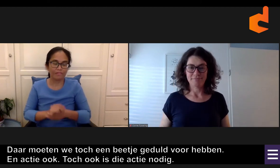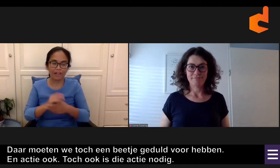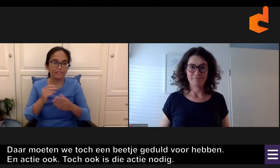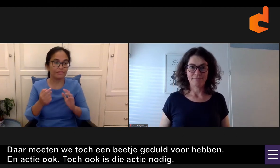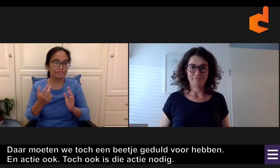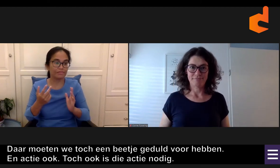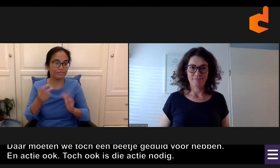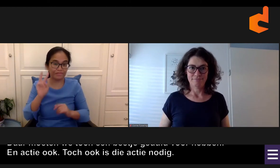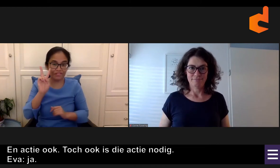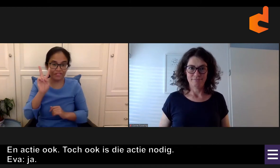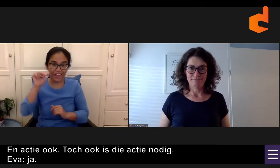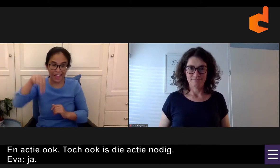Ja.